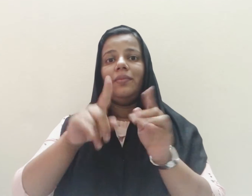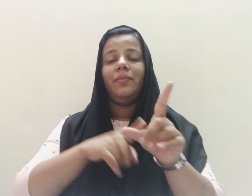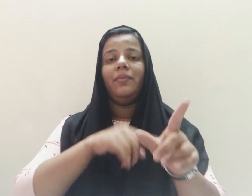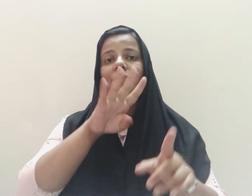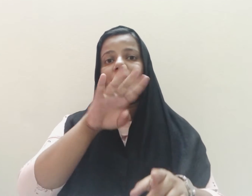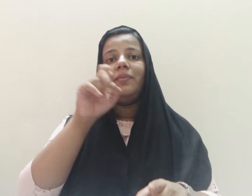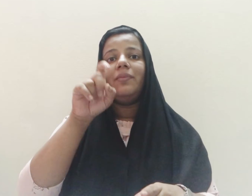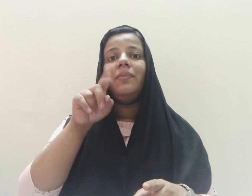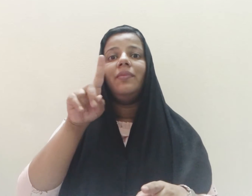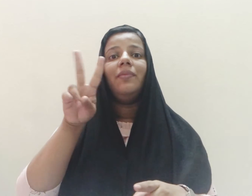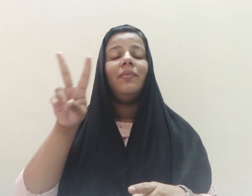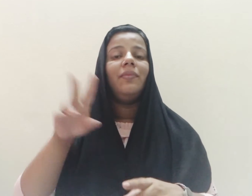1 Timothy 4:12 അവിടെ പറയുന്നു,